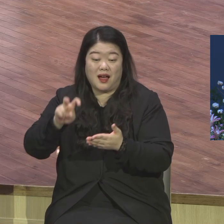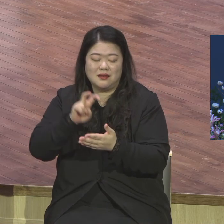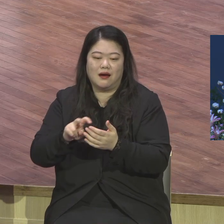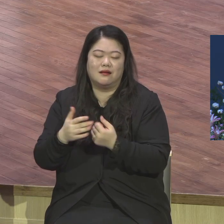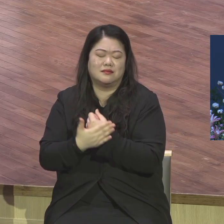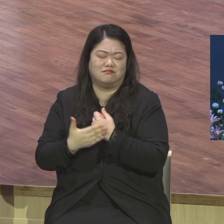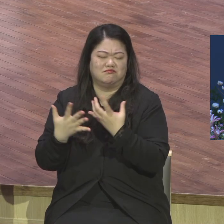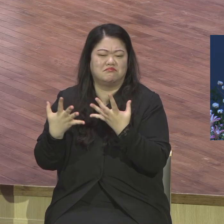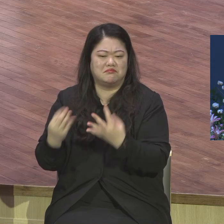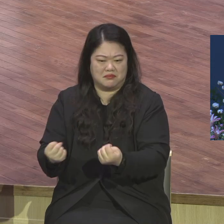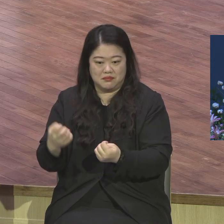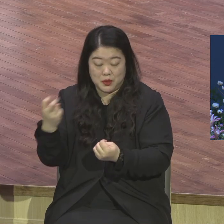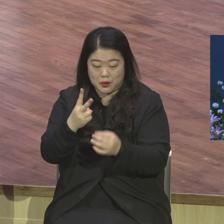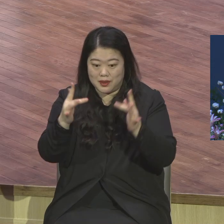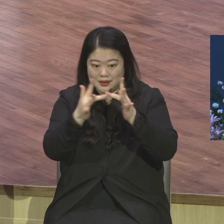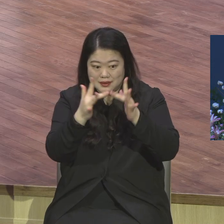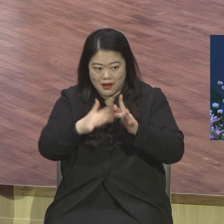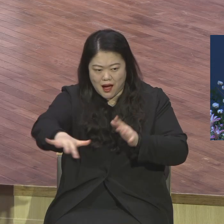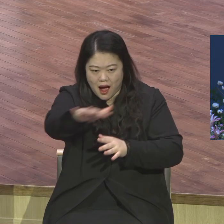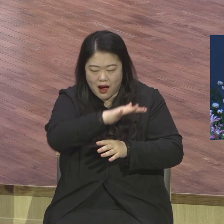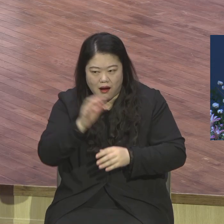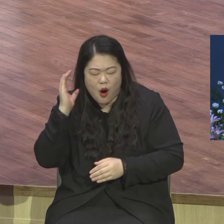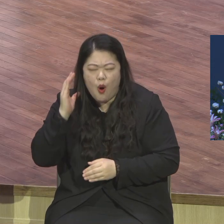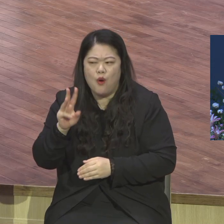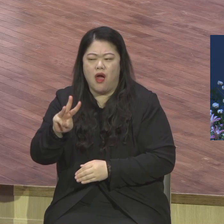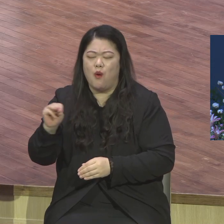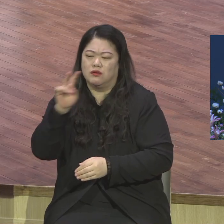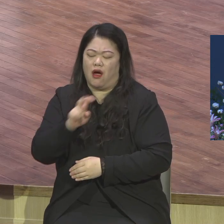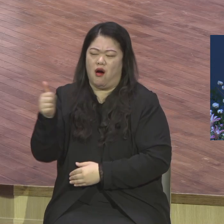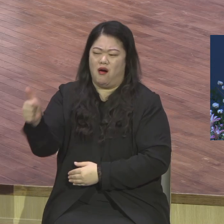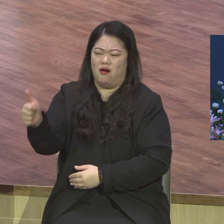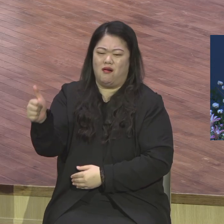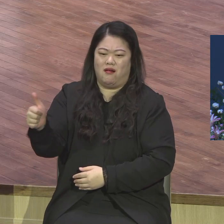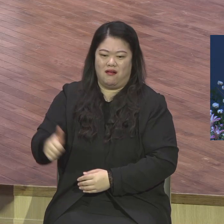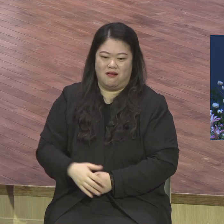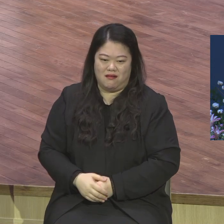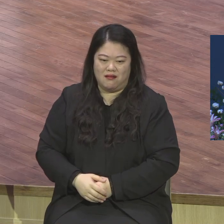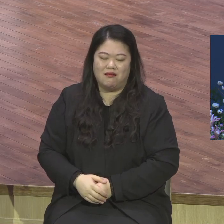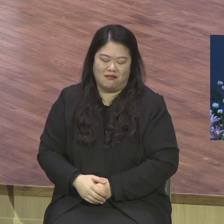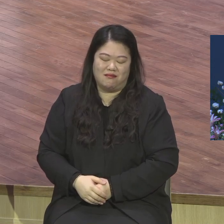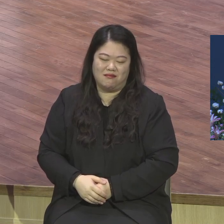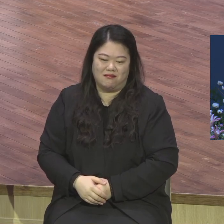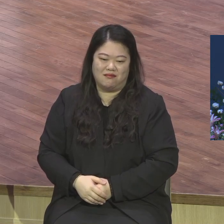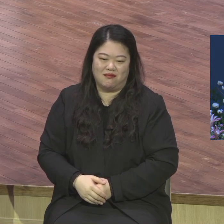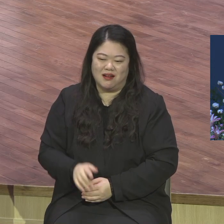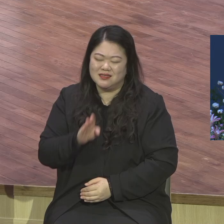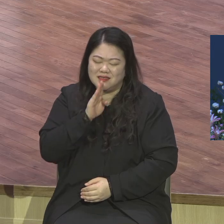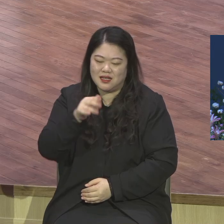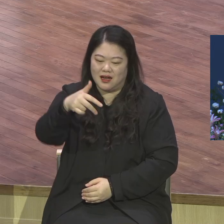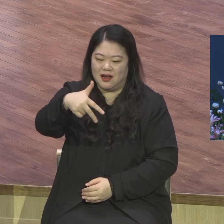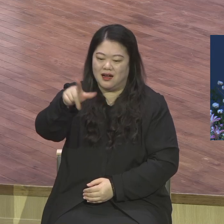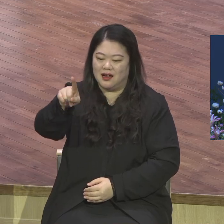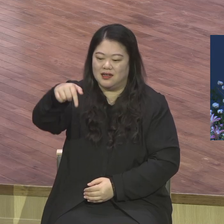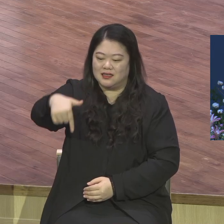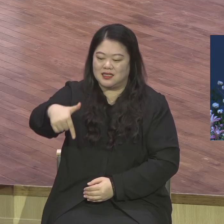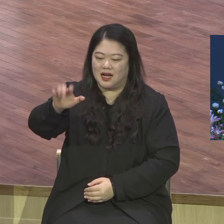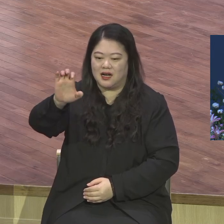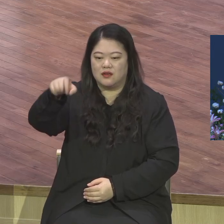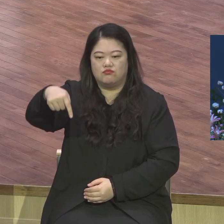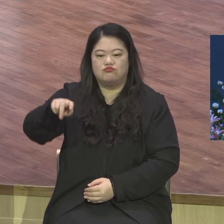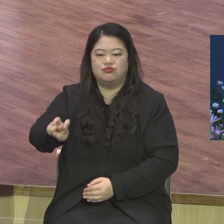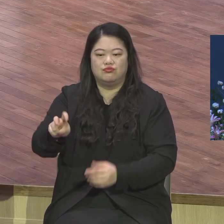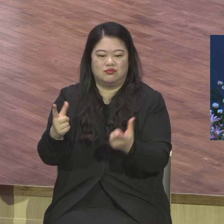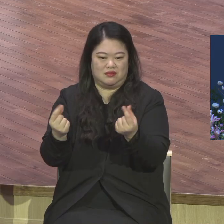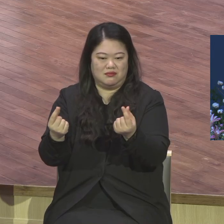다 보고 있기 때문에 예술은 영원하다. 한 작품은 영원히 남습니다.